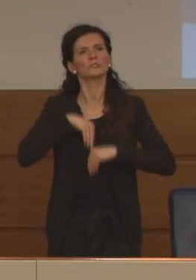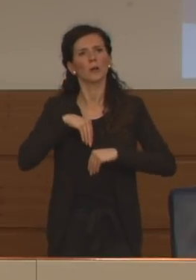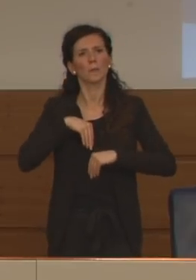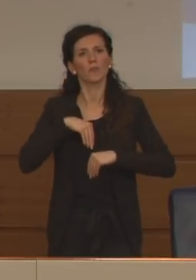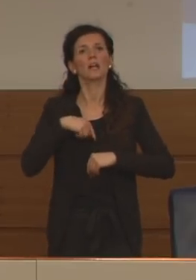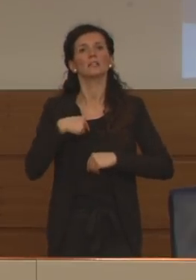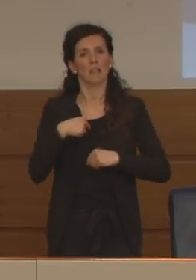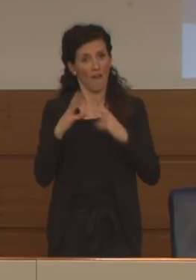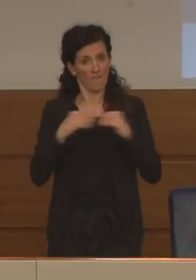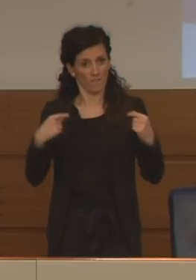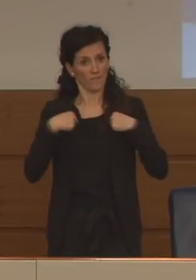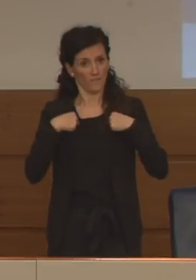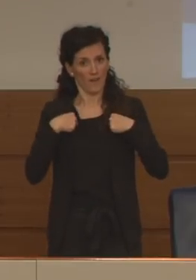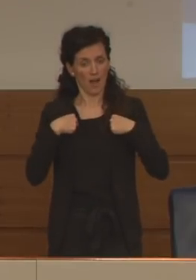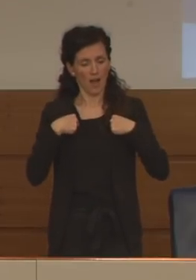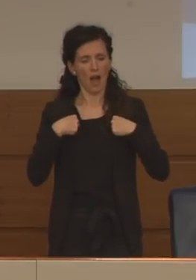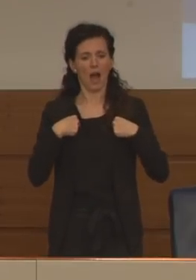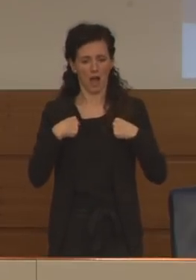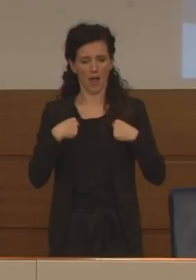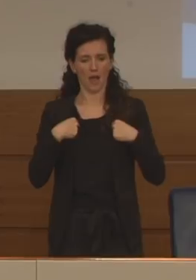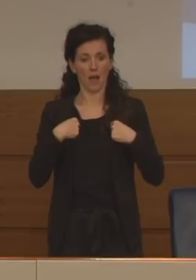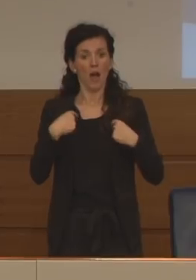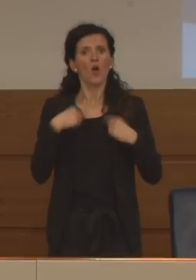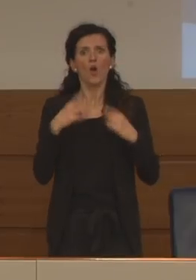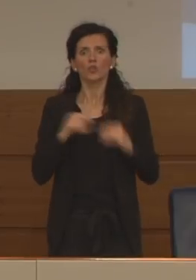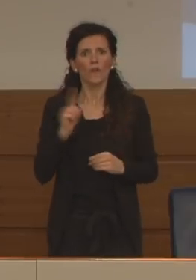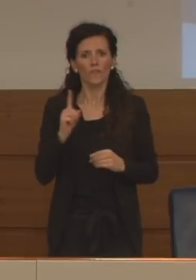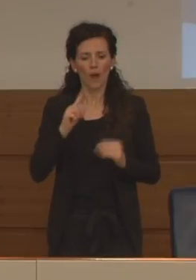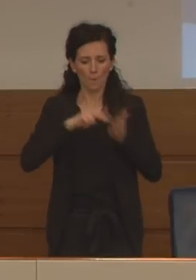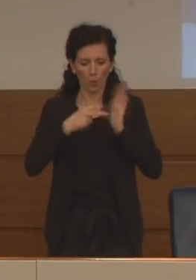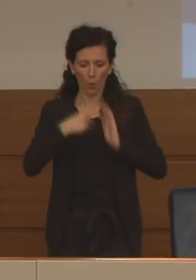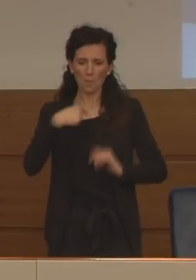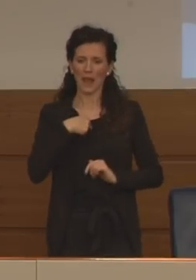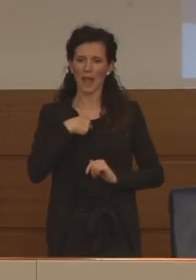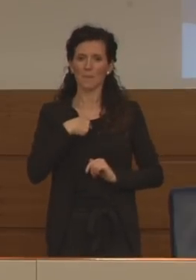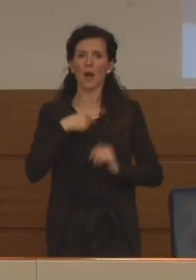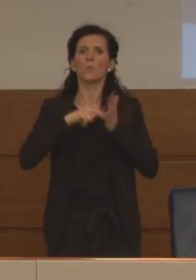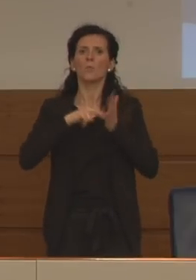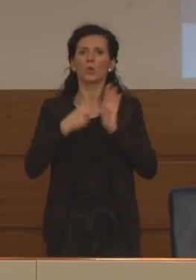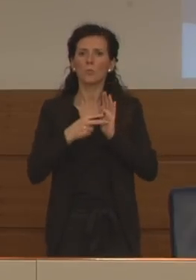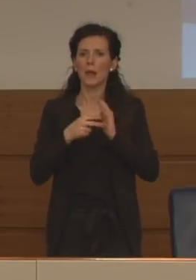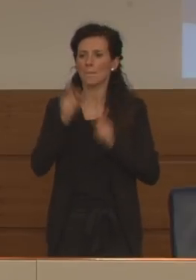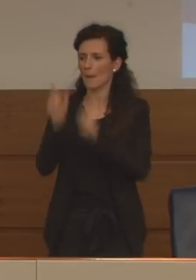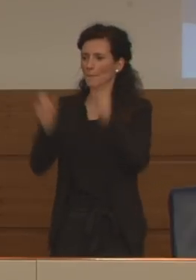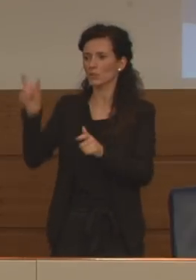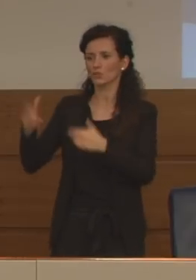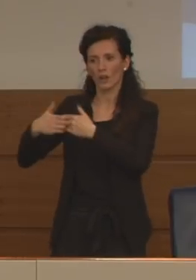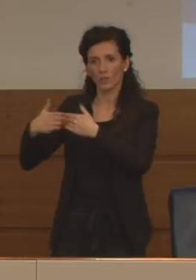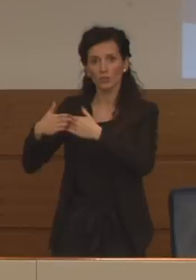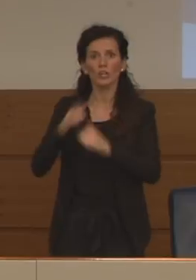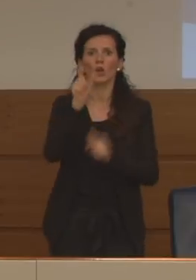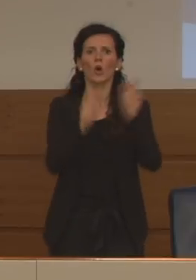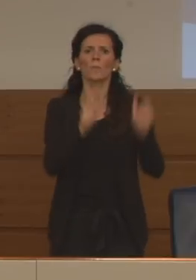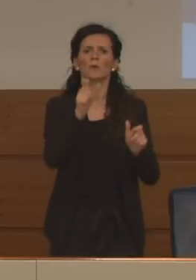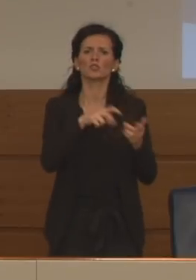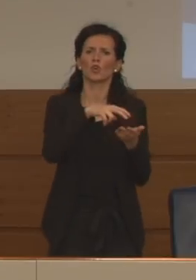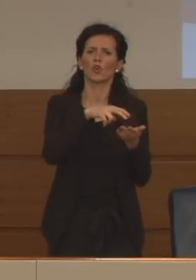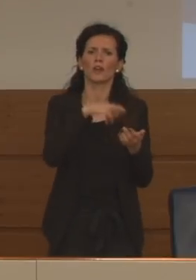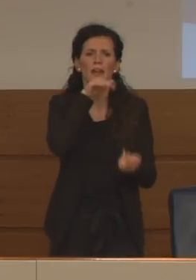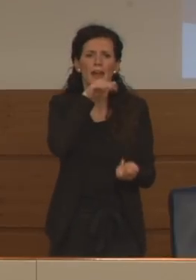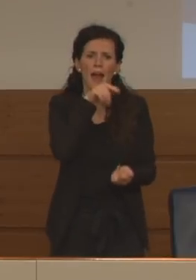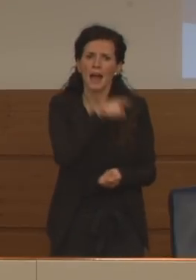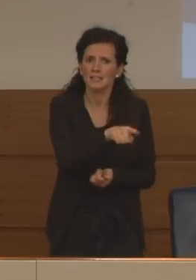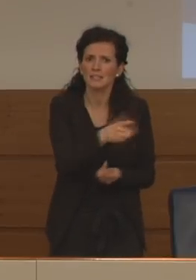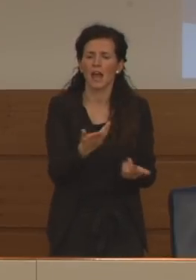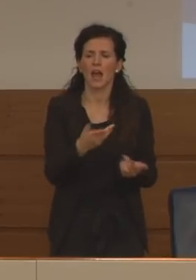non è soltanto un problema nostro è un problema dei nostri vicini è un problema dei nostri anziani è un problema dei nostri figli